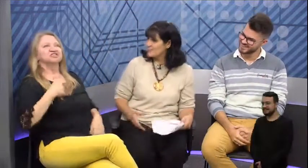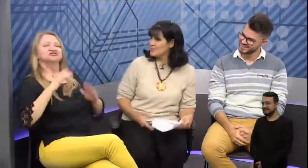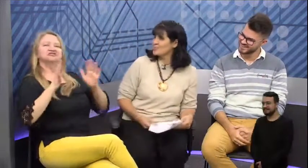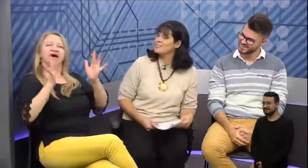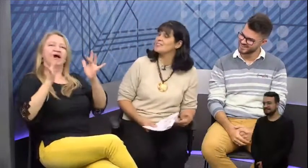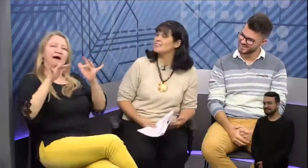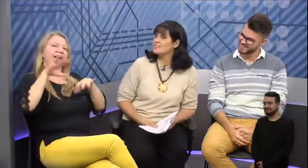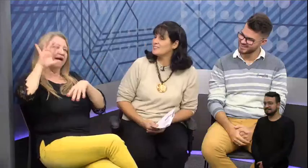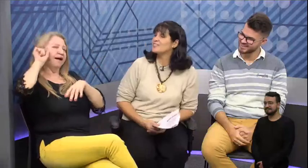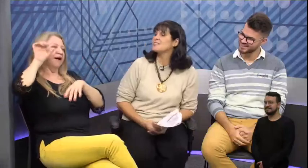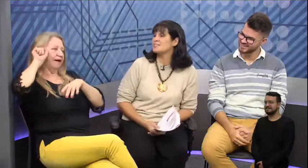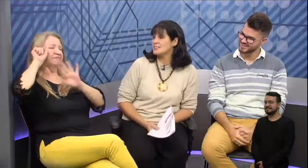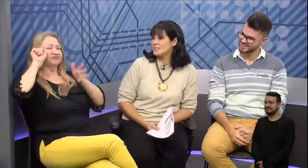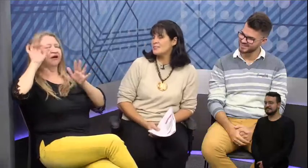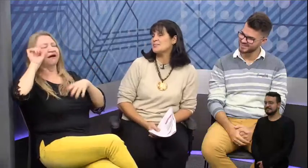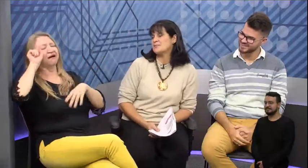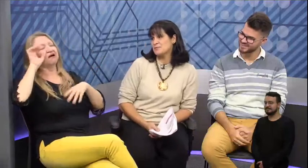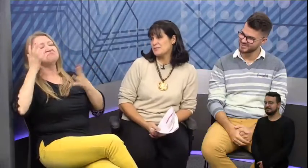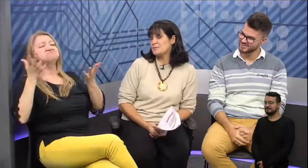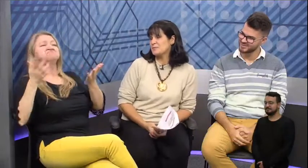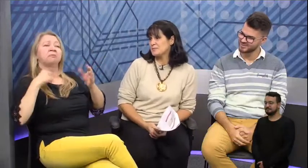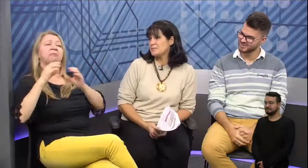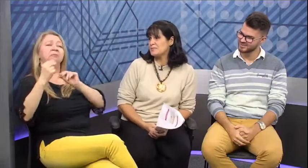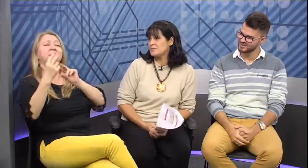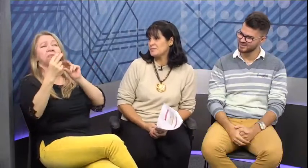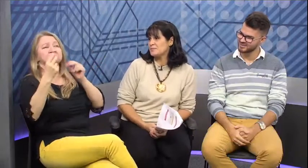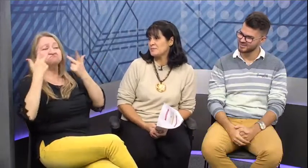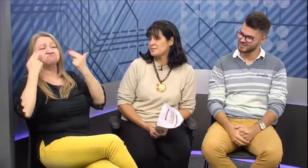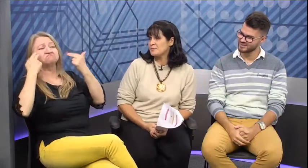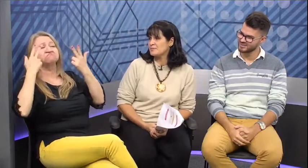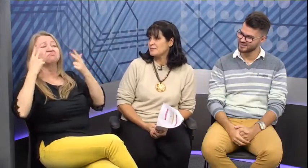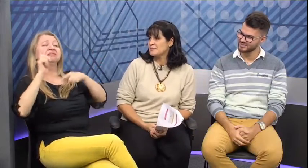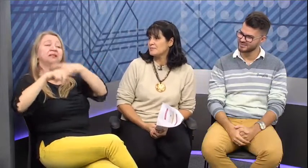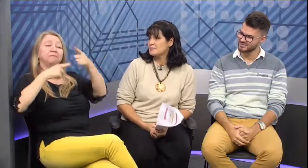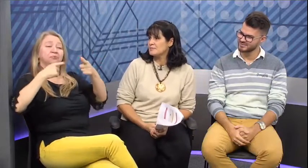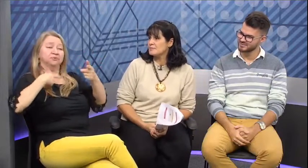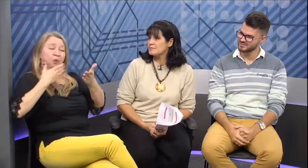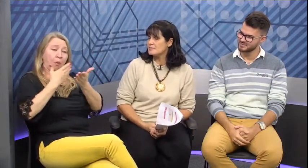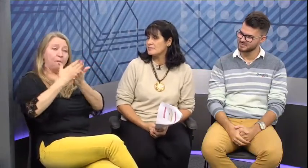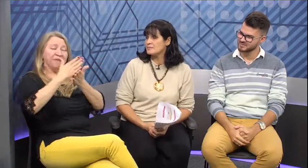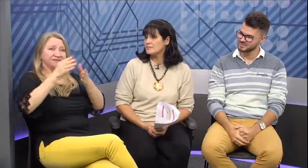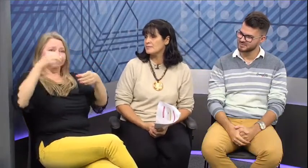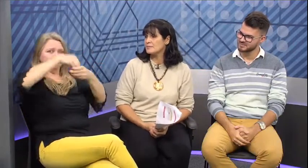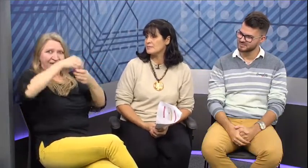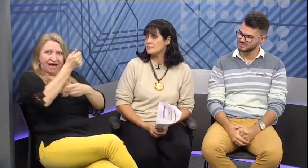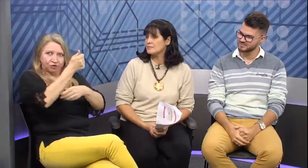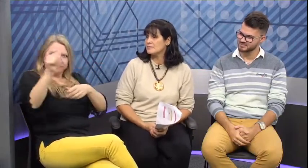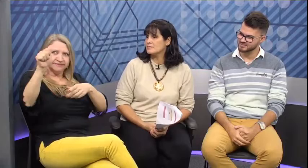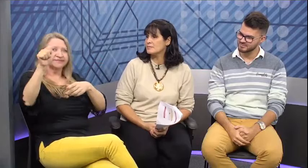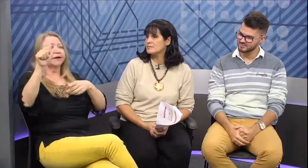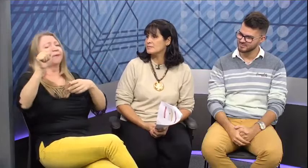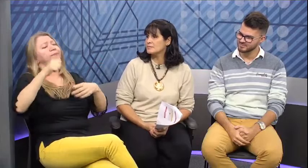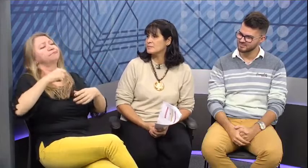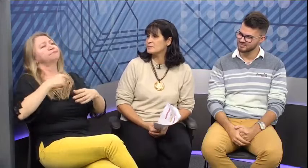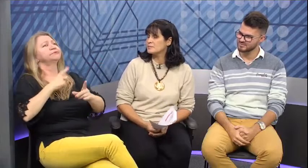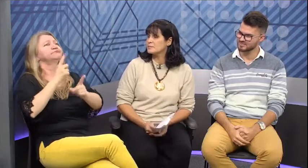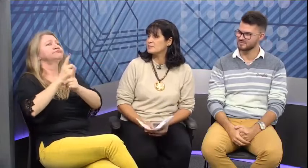surdo. Já namorei ouvintes, né? E a gente se comunicava muito bem. Mas quando eu cheguei na